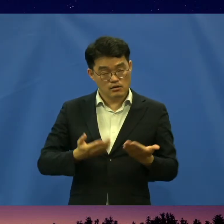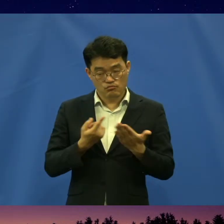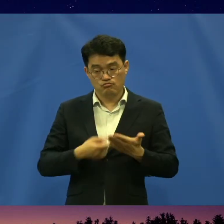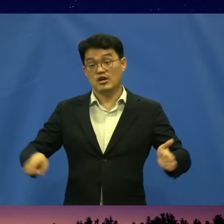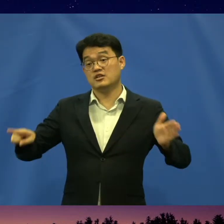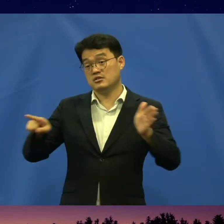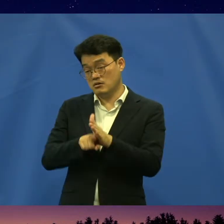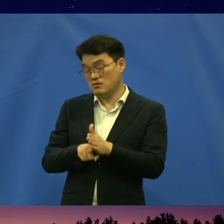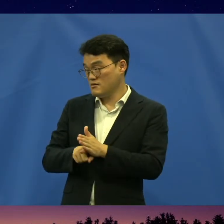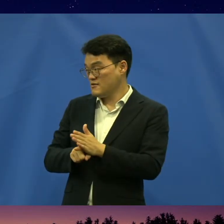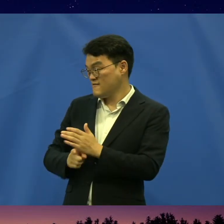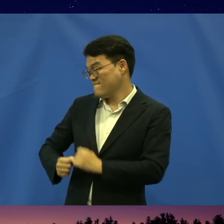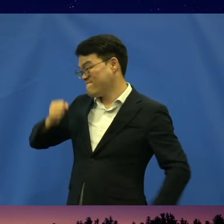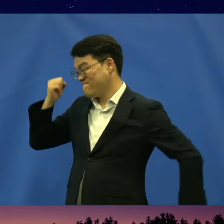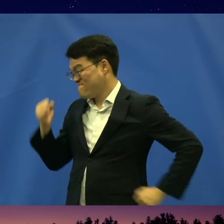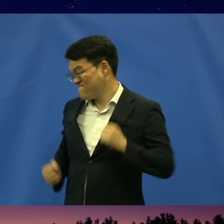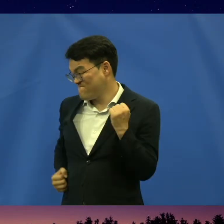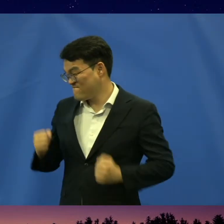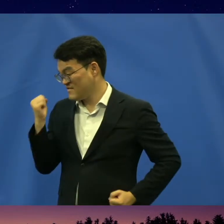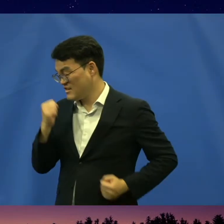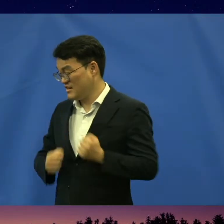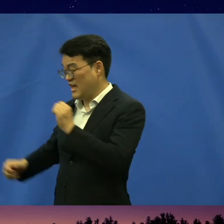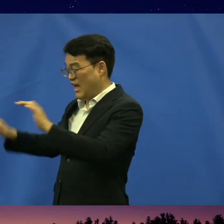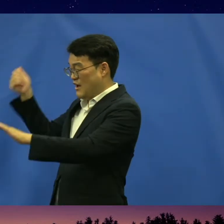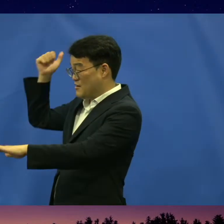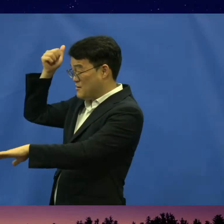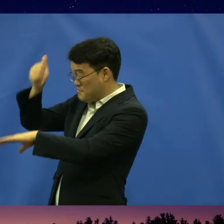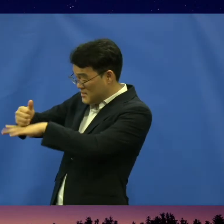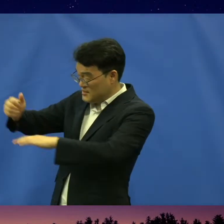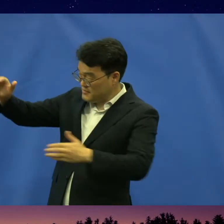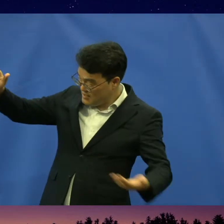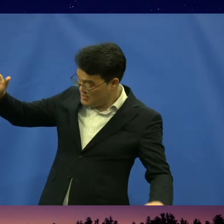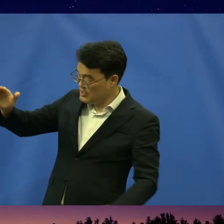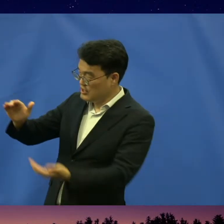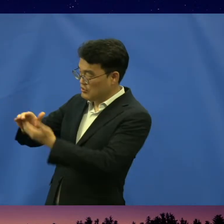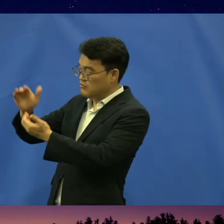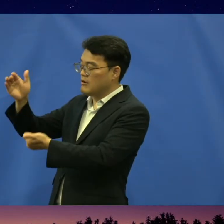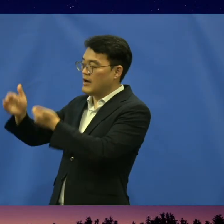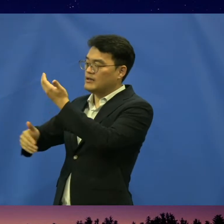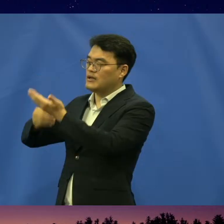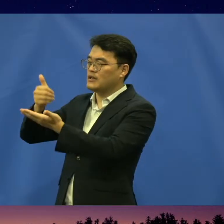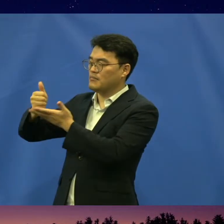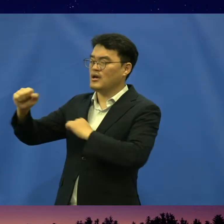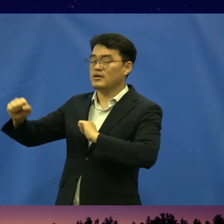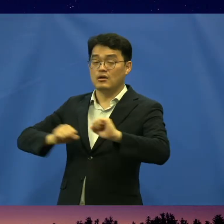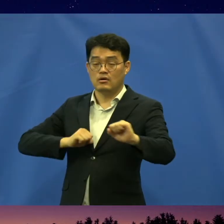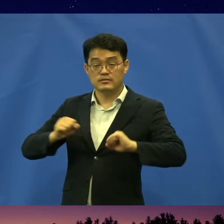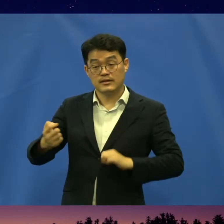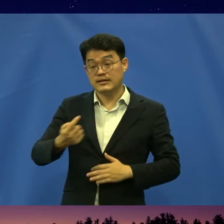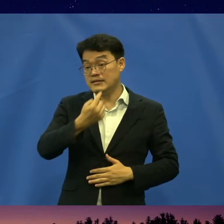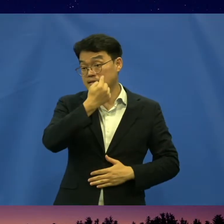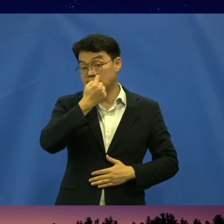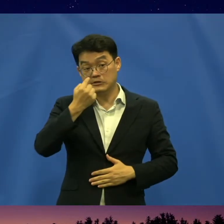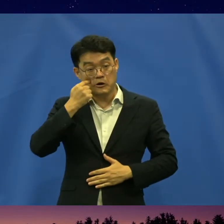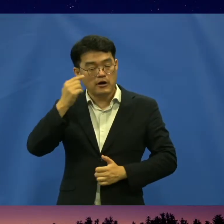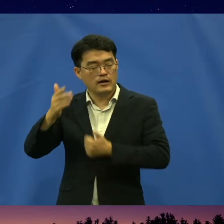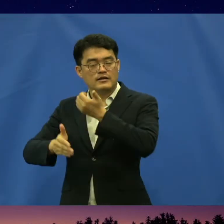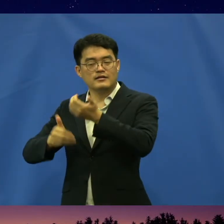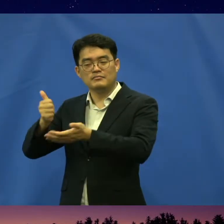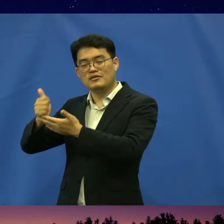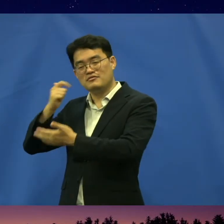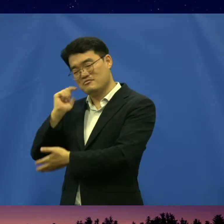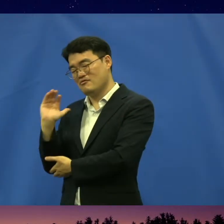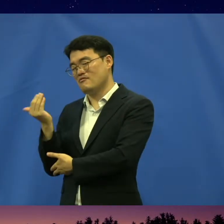그래서 마침내 이루고만 하나님의 역사를 증거하고 하나님의 영광을 돌리고 오히려 그